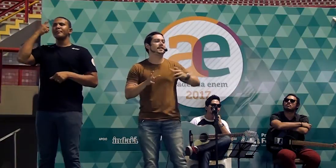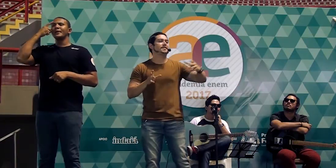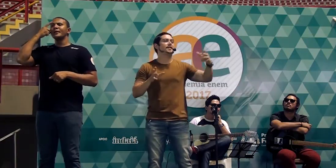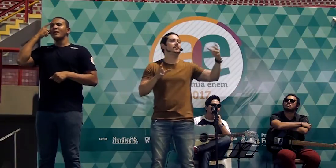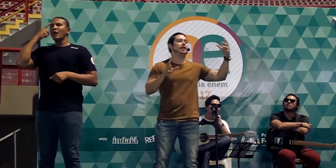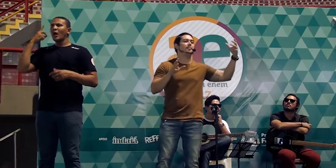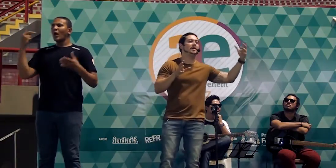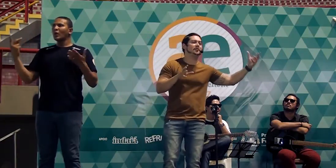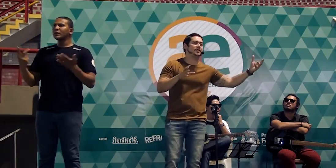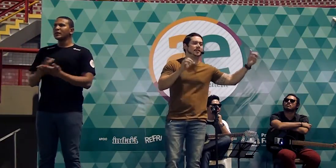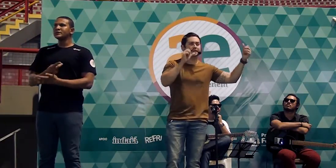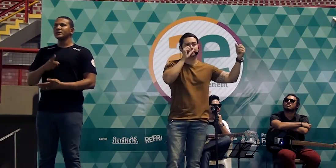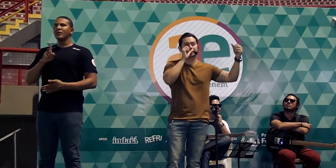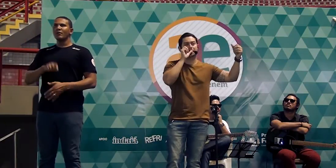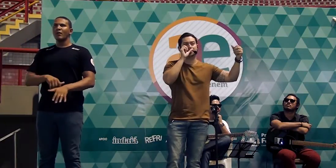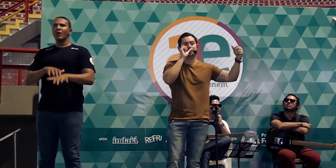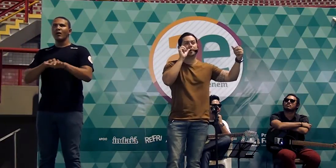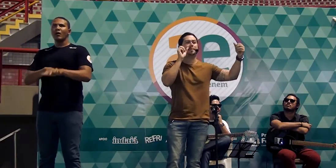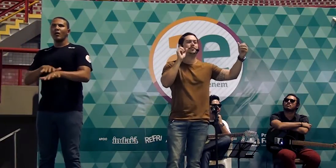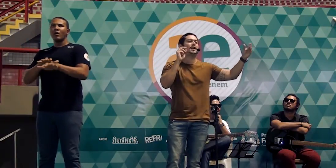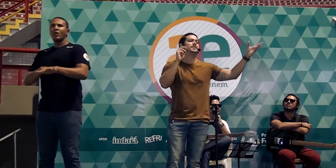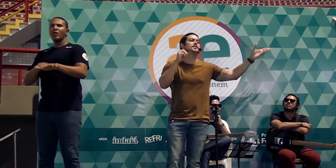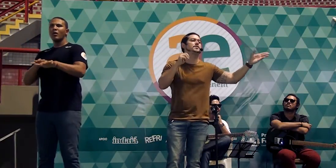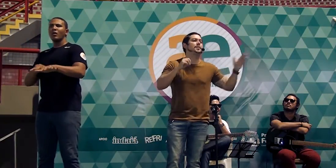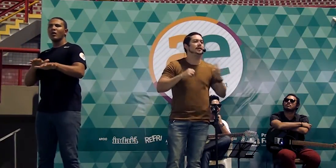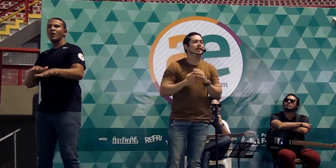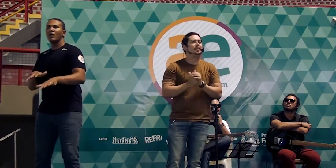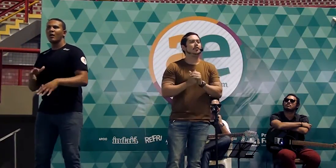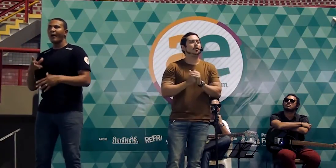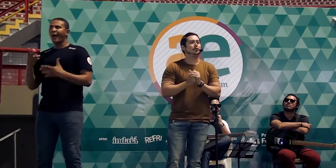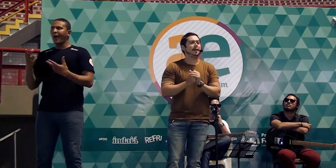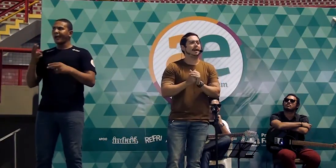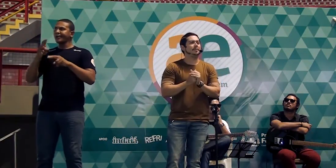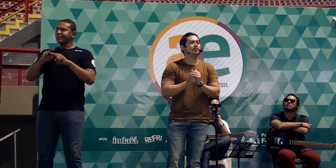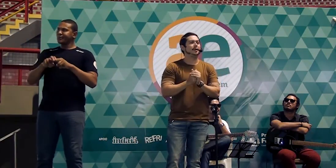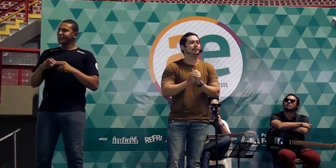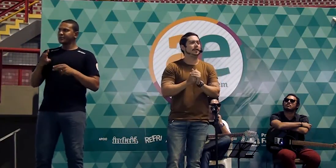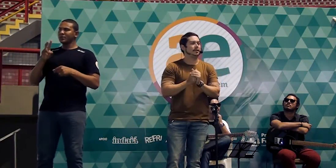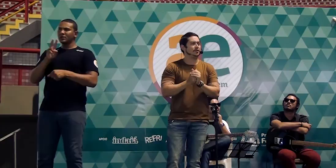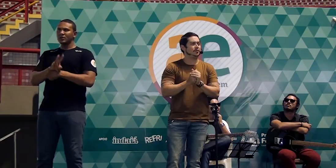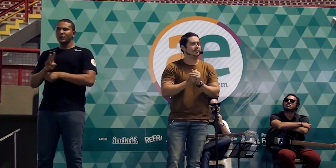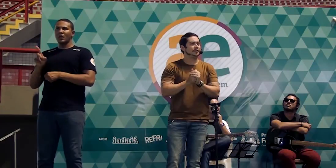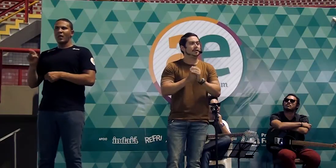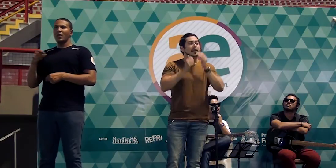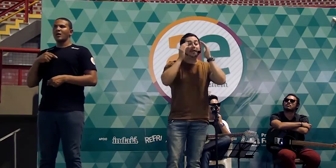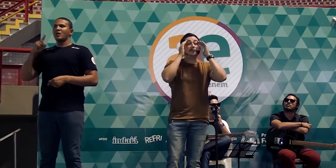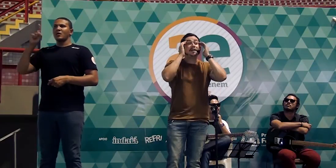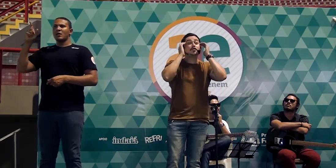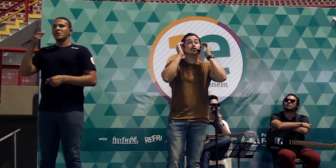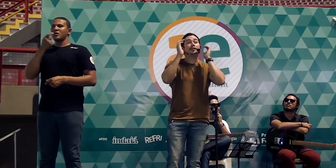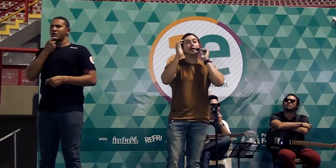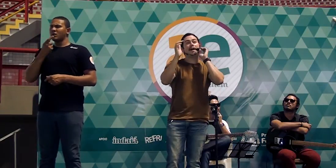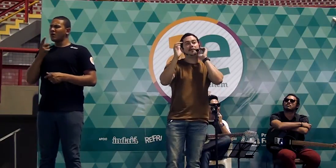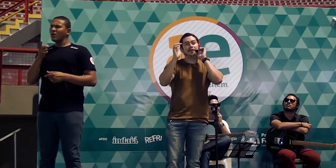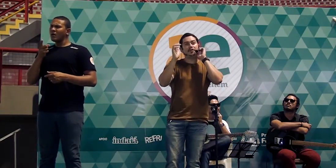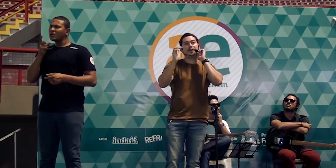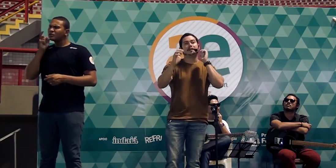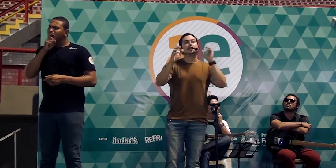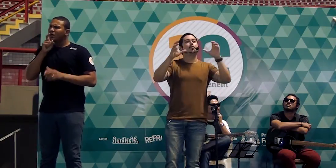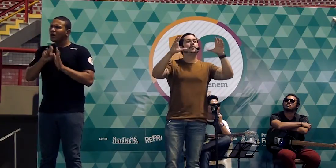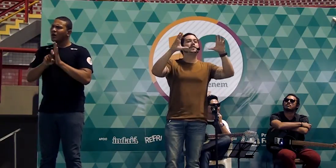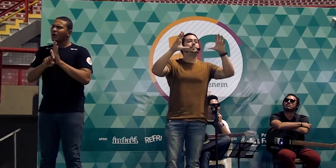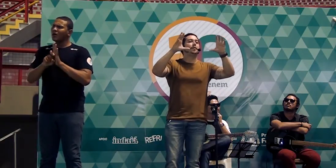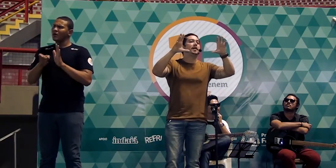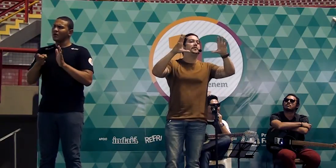que aconteceu a manifestação terrorista do qual o personagem se inspira contra o parlamento britânico. É ficcional a